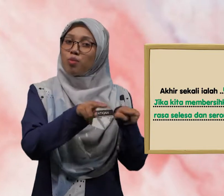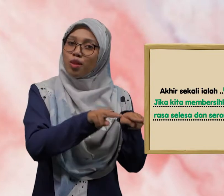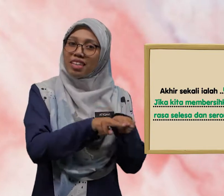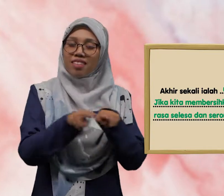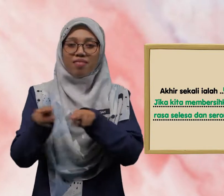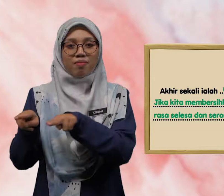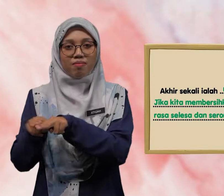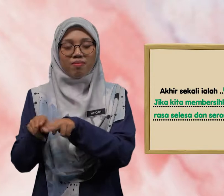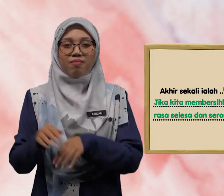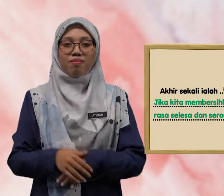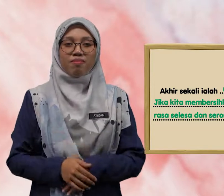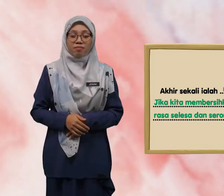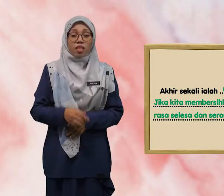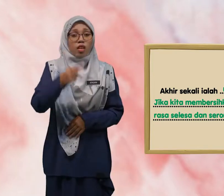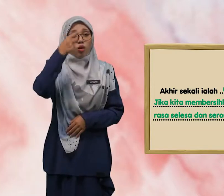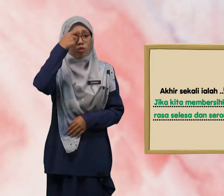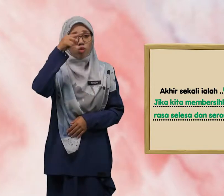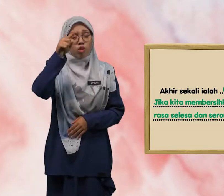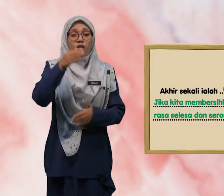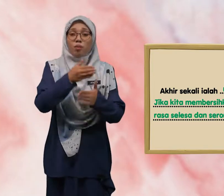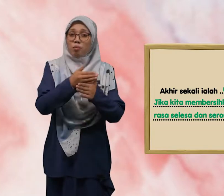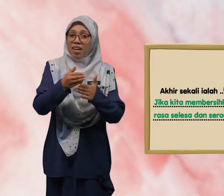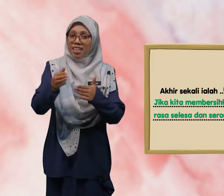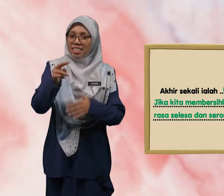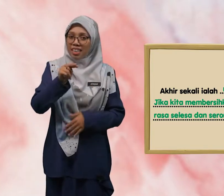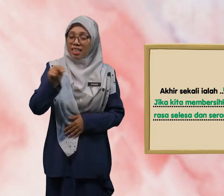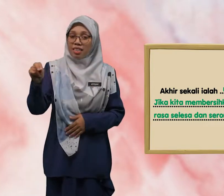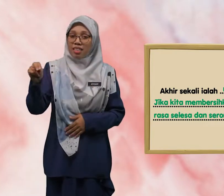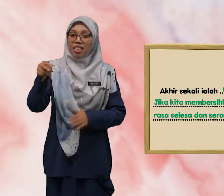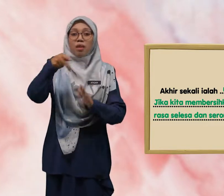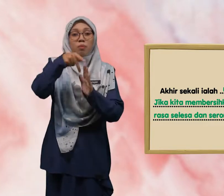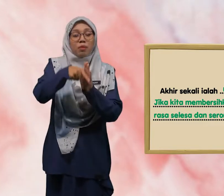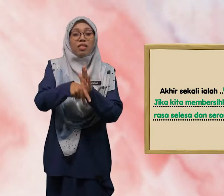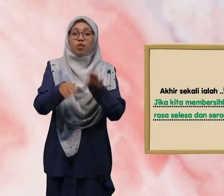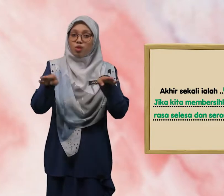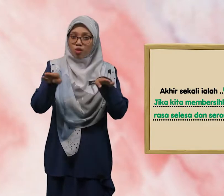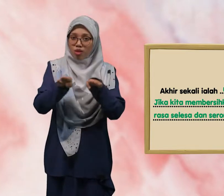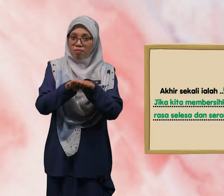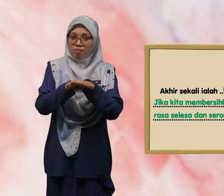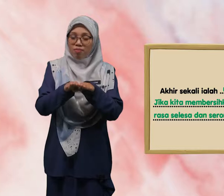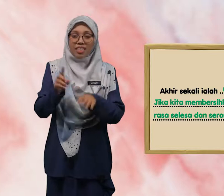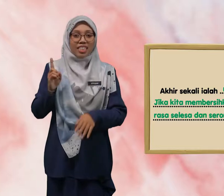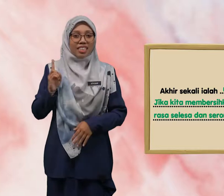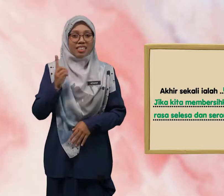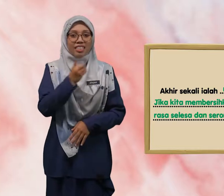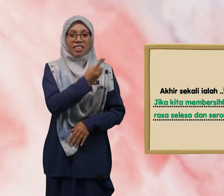pula untuk bahagia penutup kita